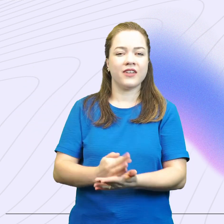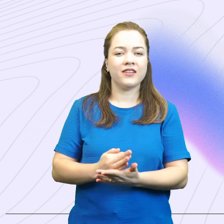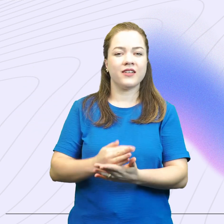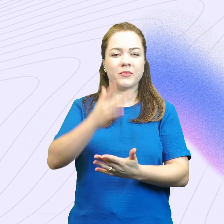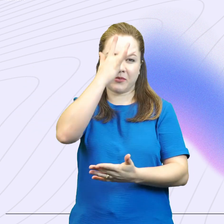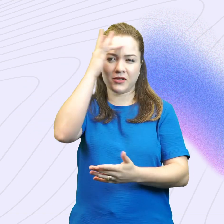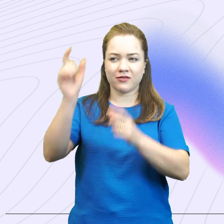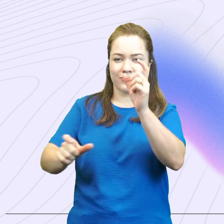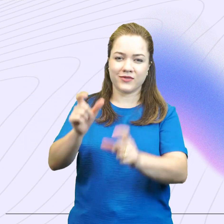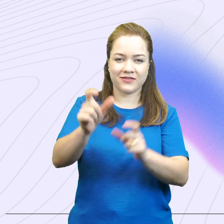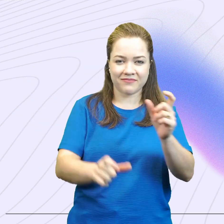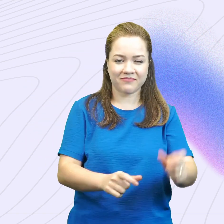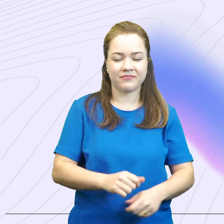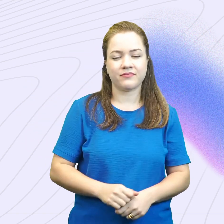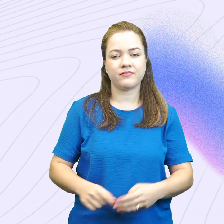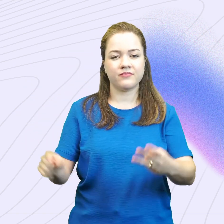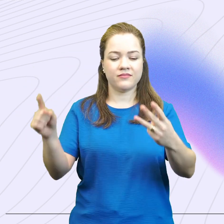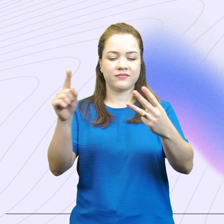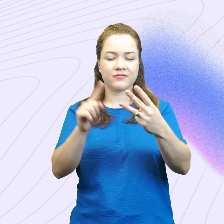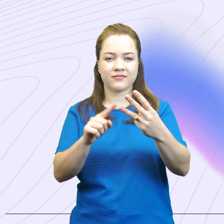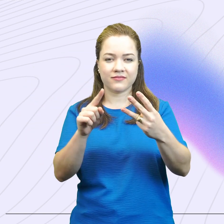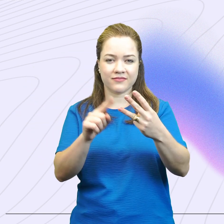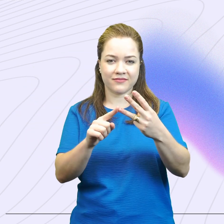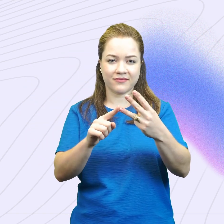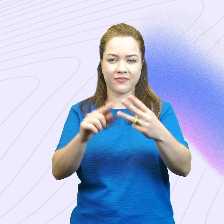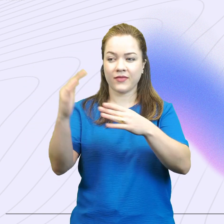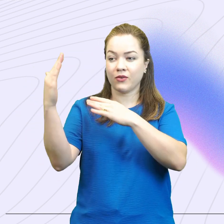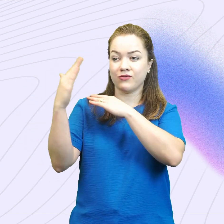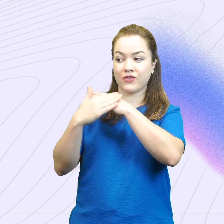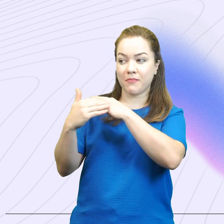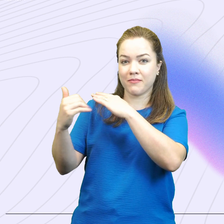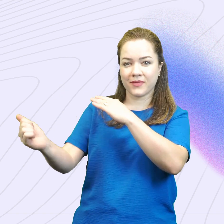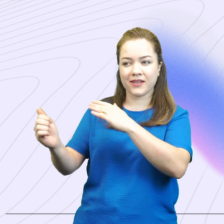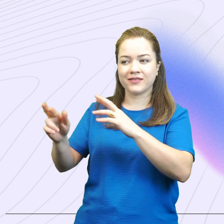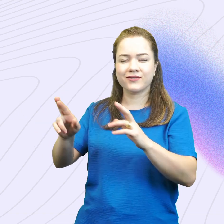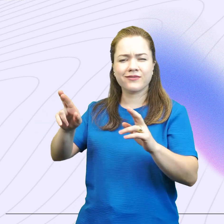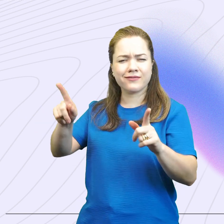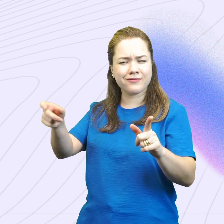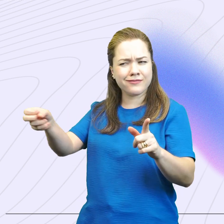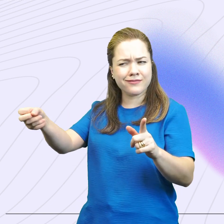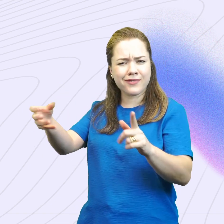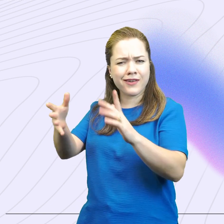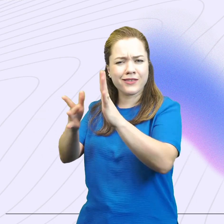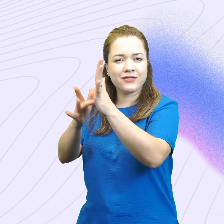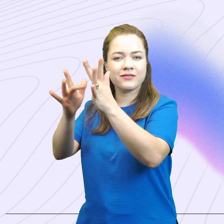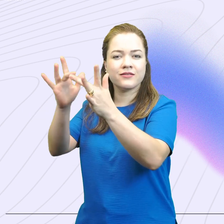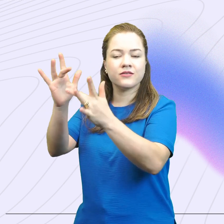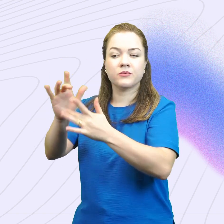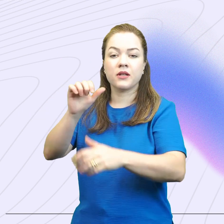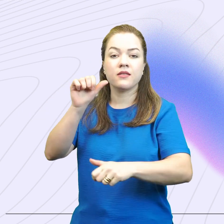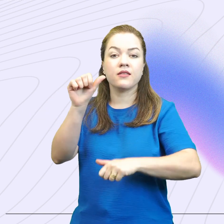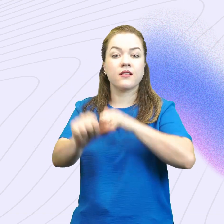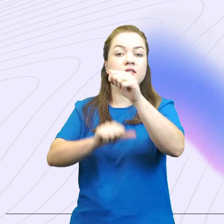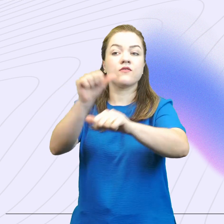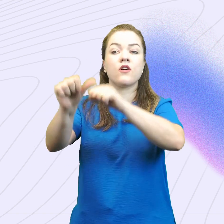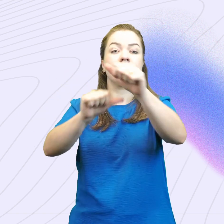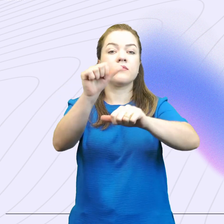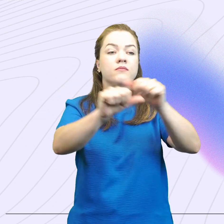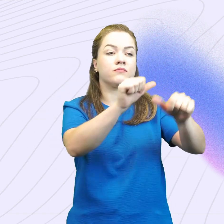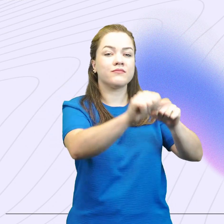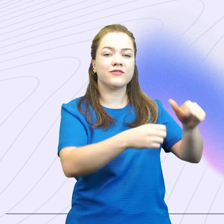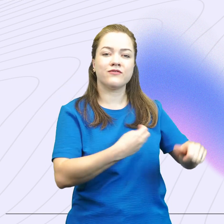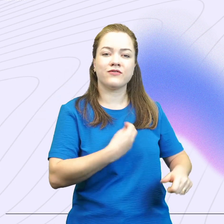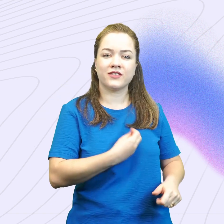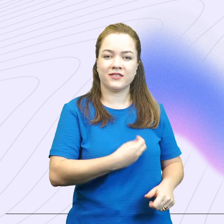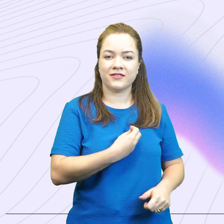dela. E o terceiro ponto, o chamado inusitado de Jesus para transformar vidas. E esse aqui eu